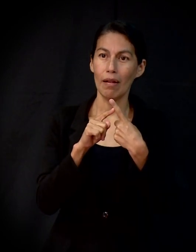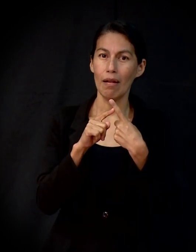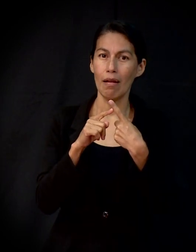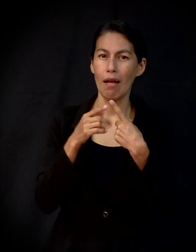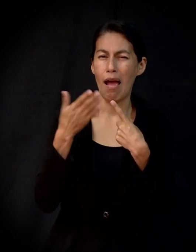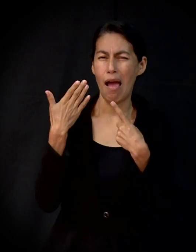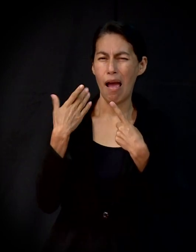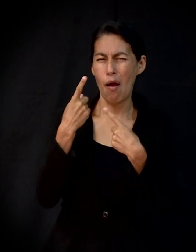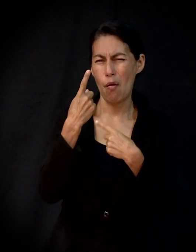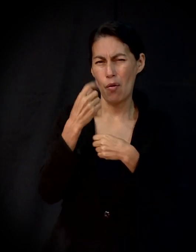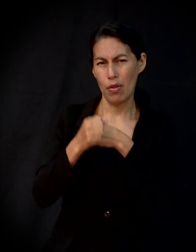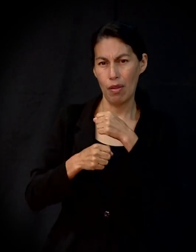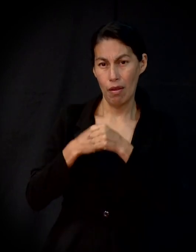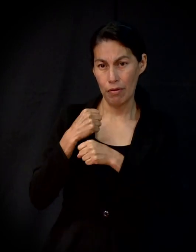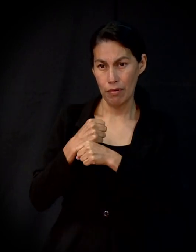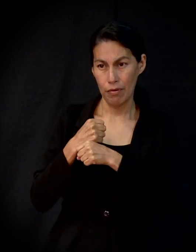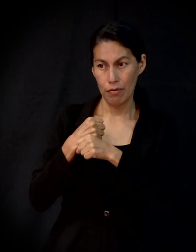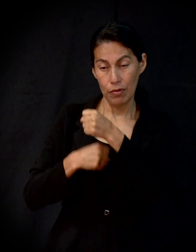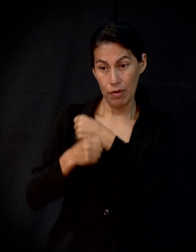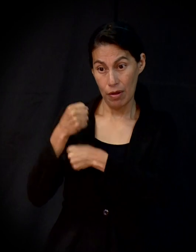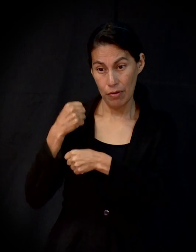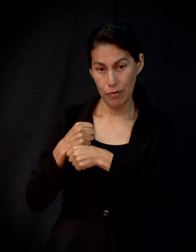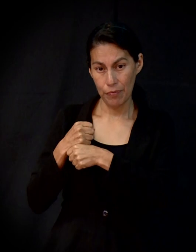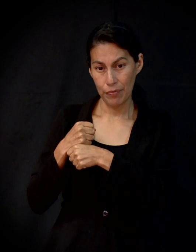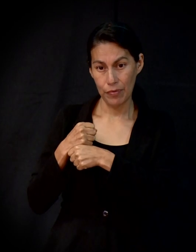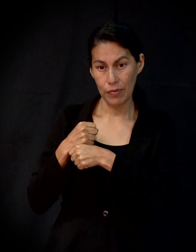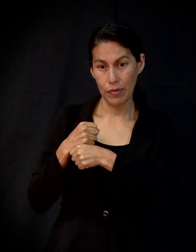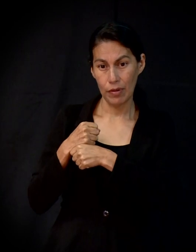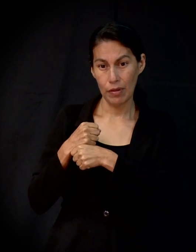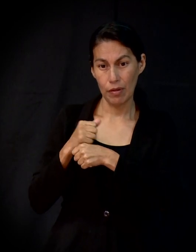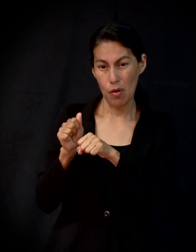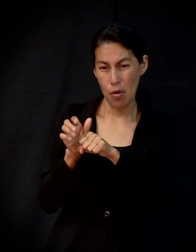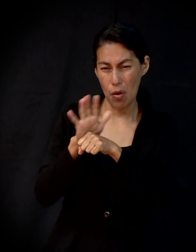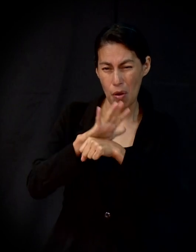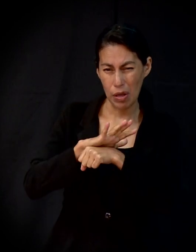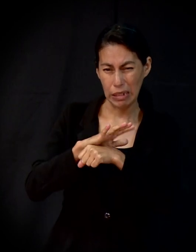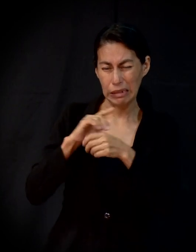hace casi un año, cuando empecé la pandemia.